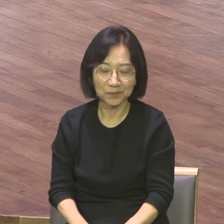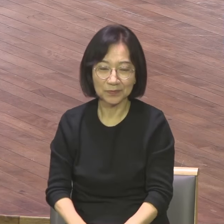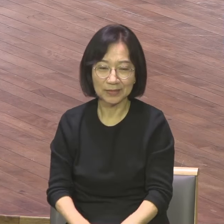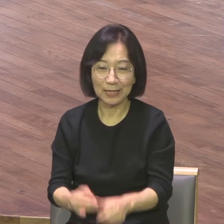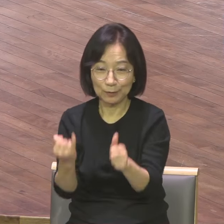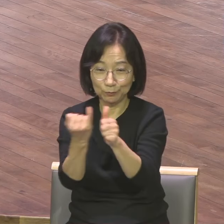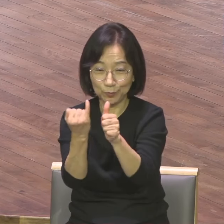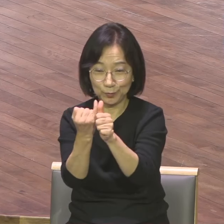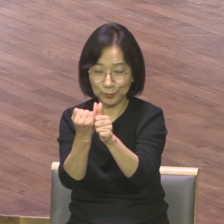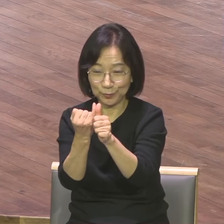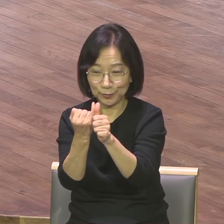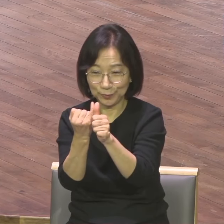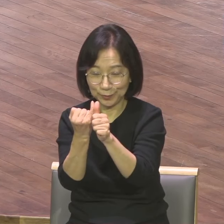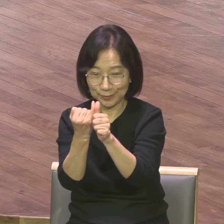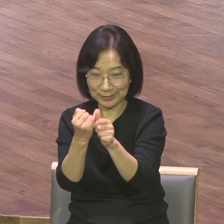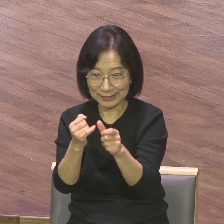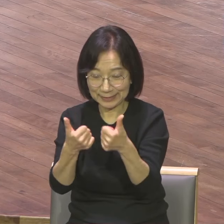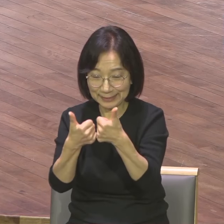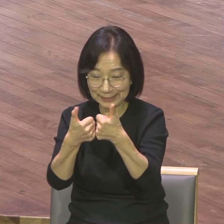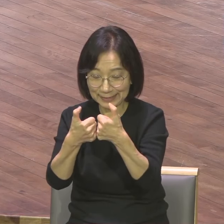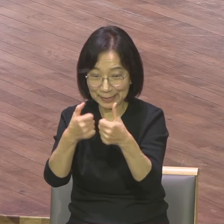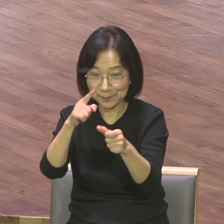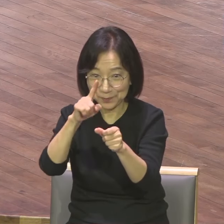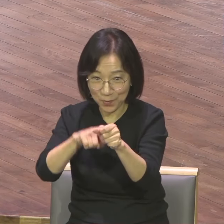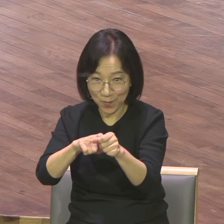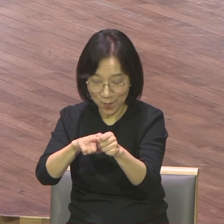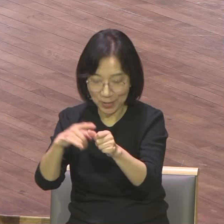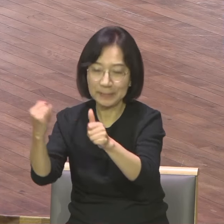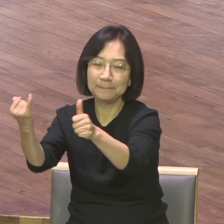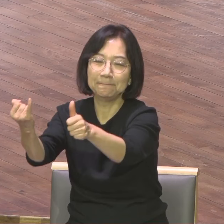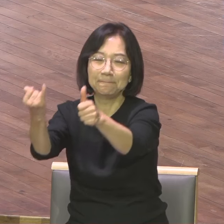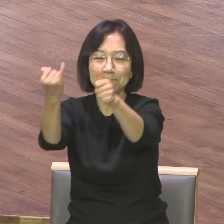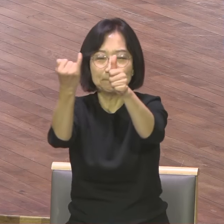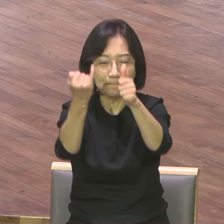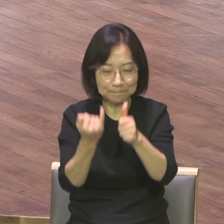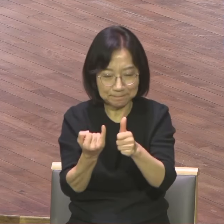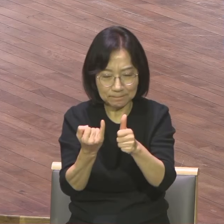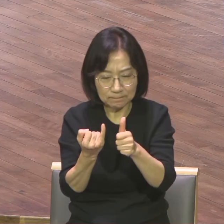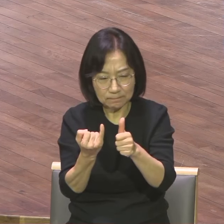있습니다. 서로를 향한 고정관념. 그것은요 한마디로